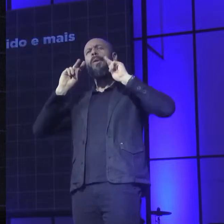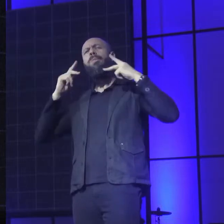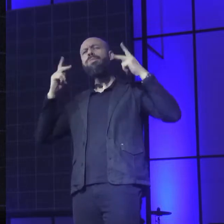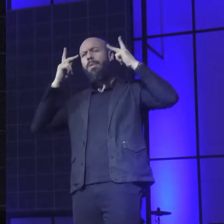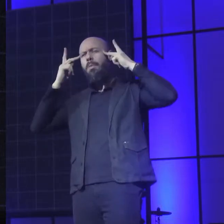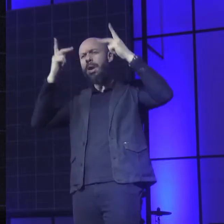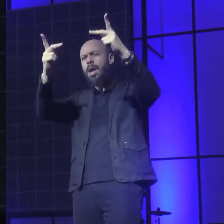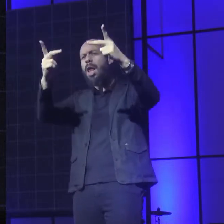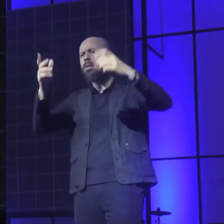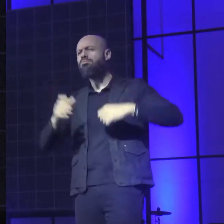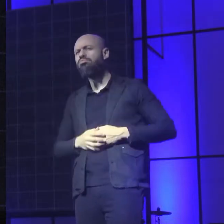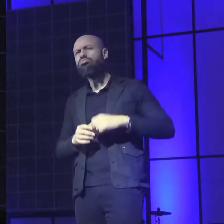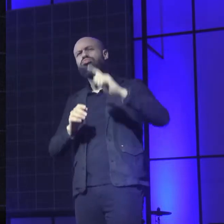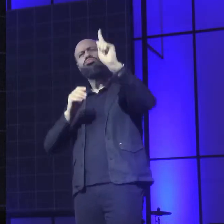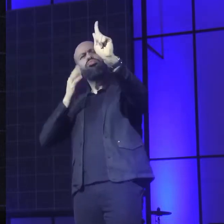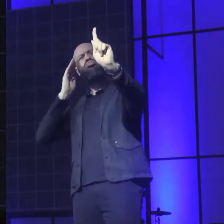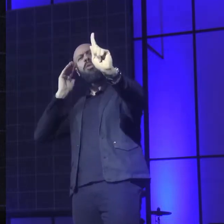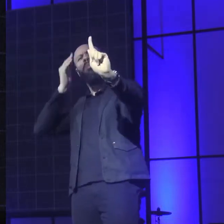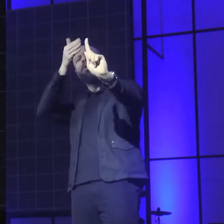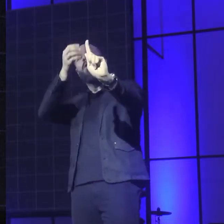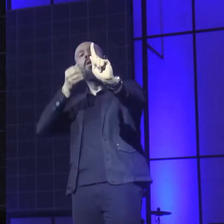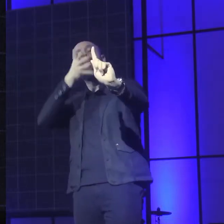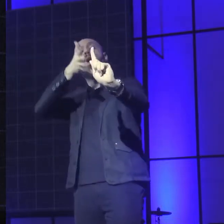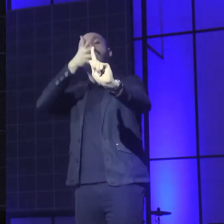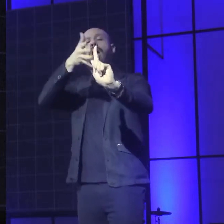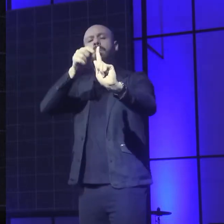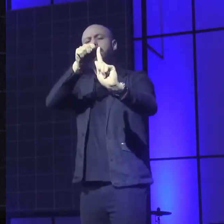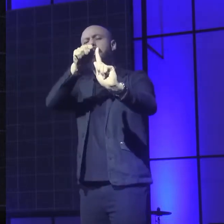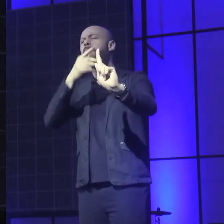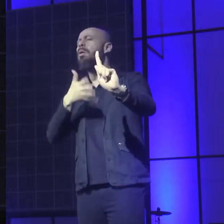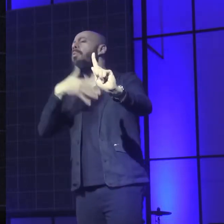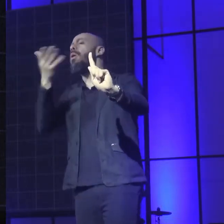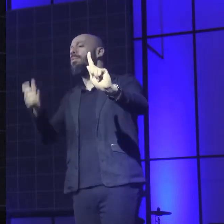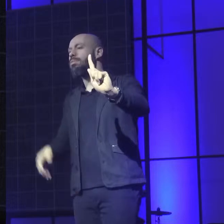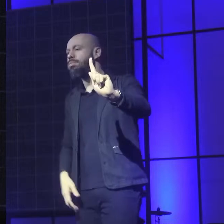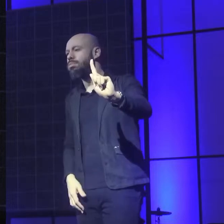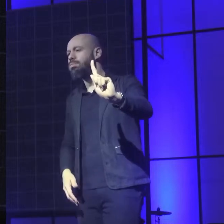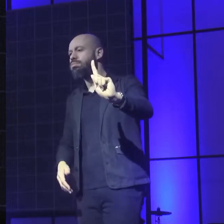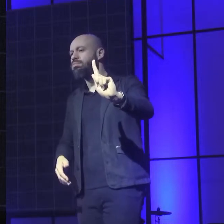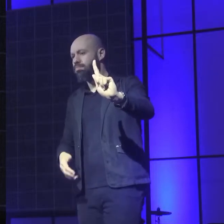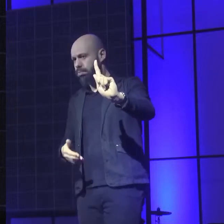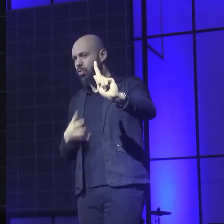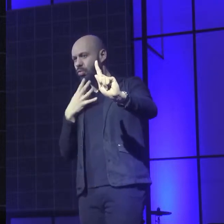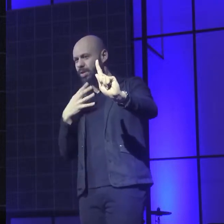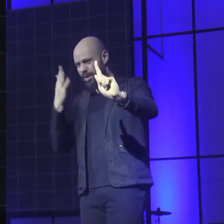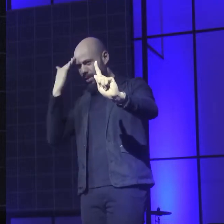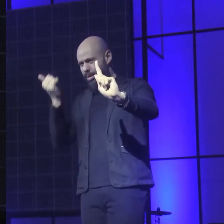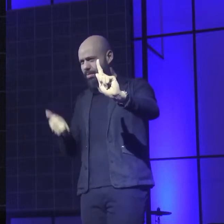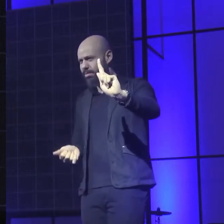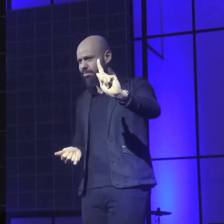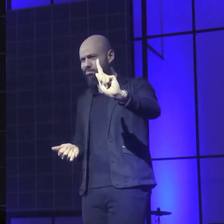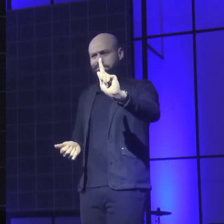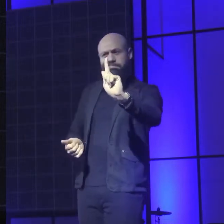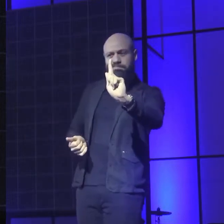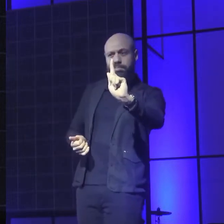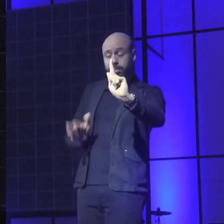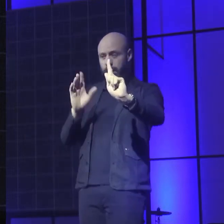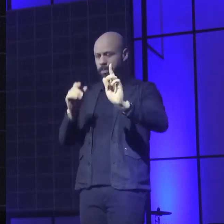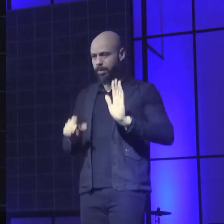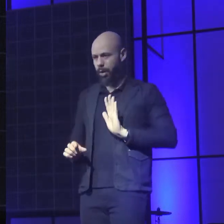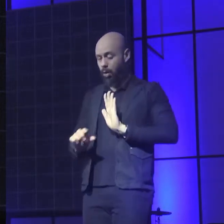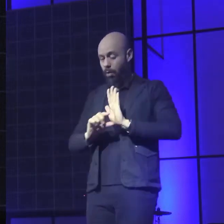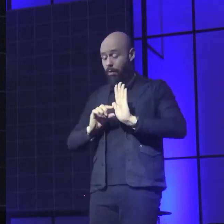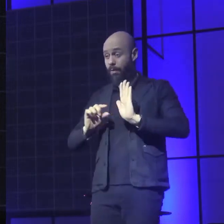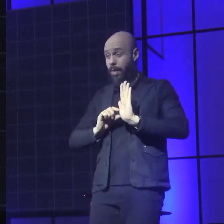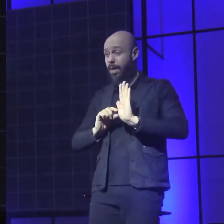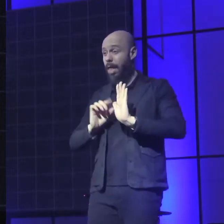Quem foi o alvo dessas palavras? Na verdade, esse versículo são palavras de